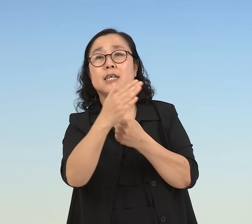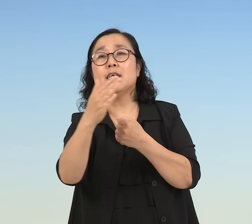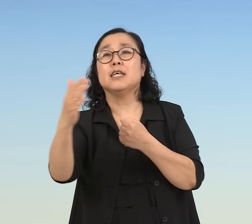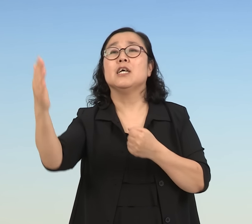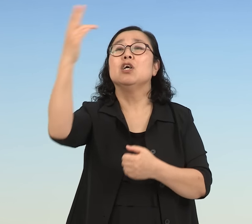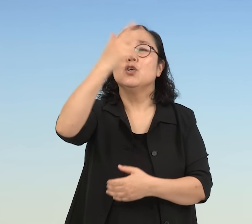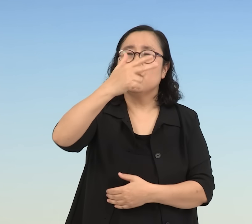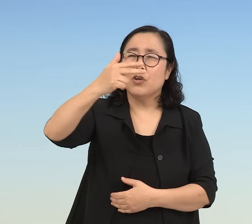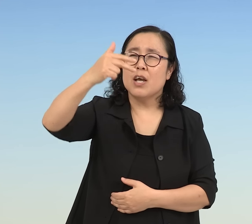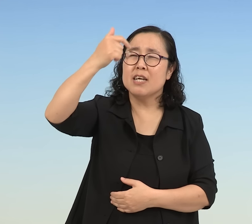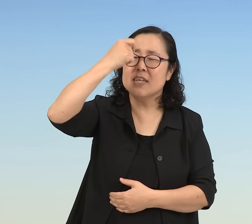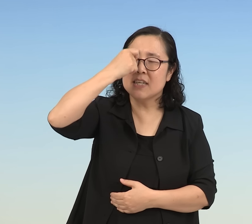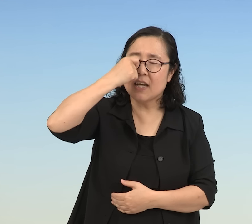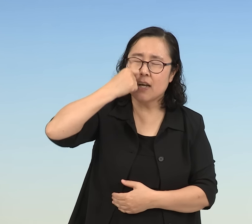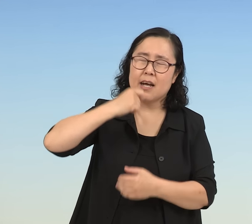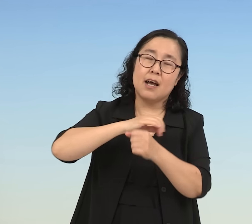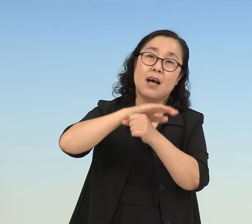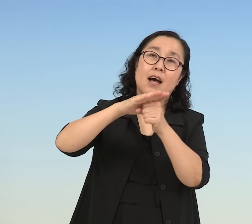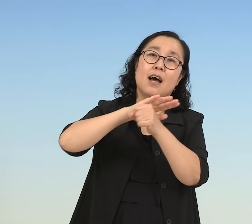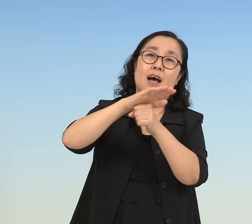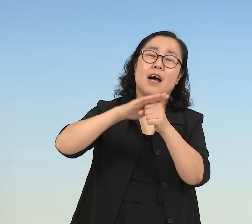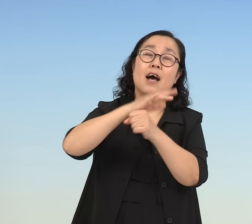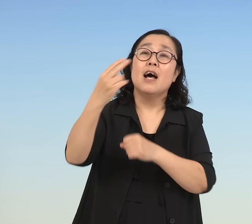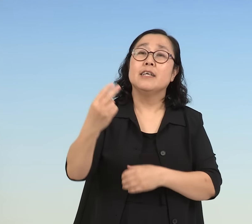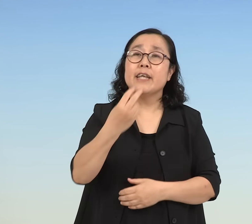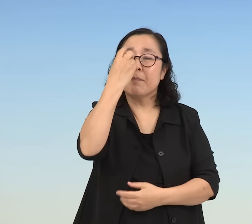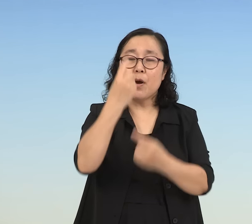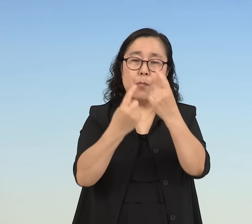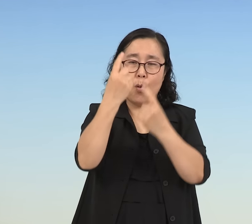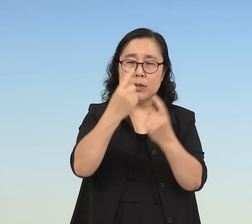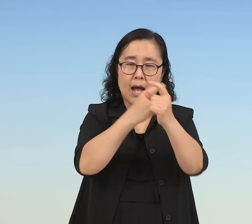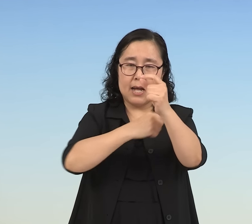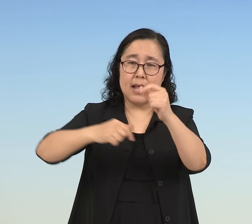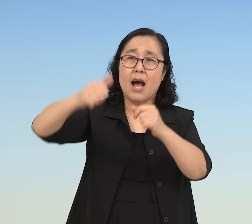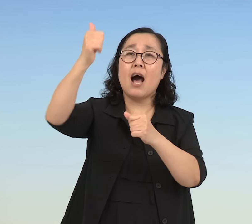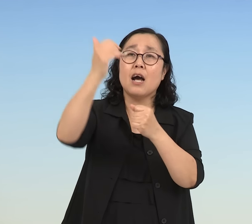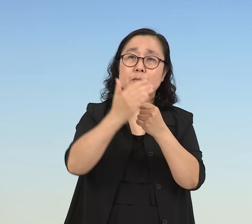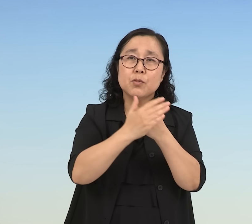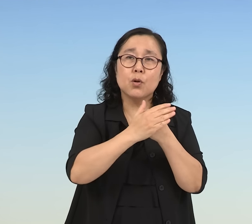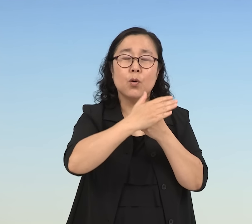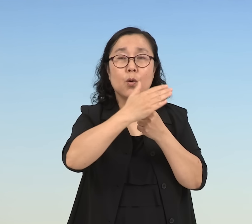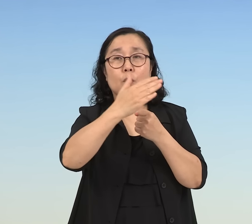아도나이 되신 주님, 주의 인자가 생명보다 나음으로